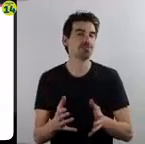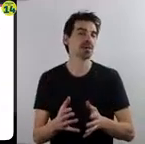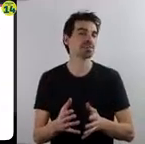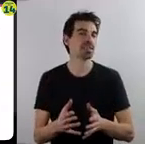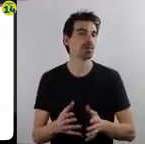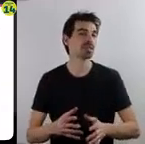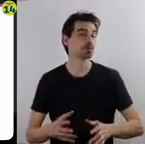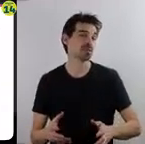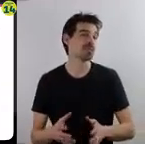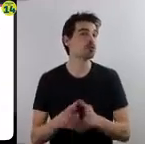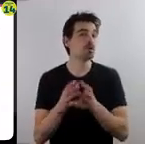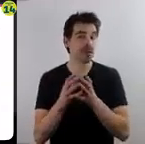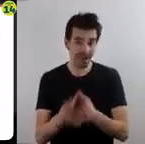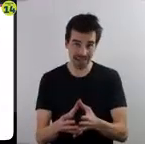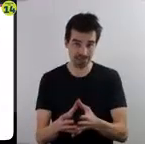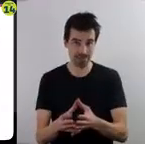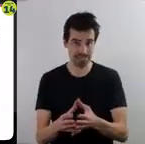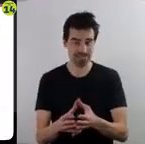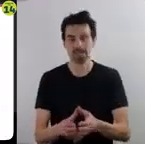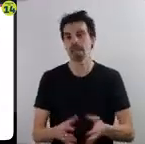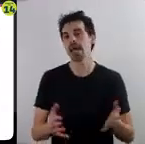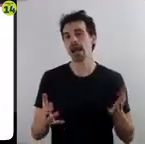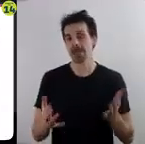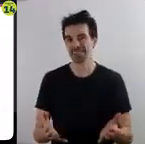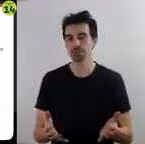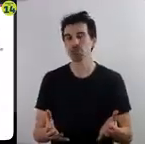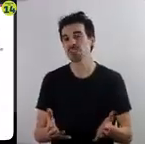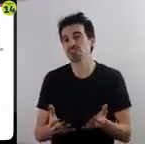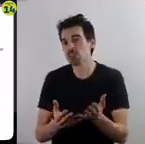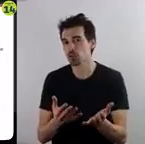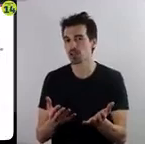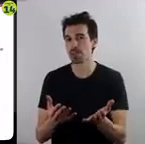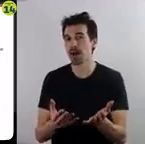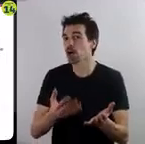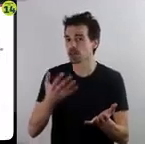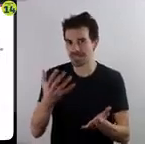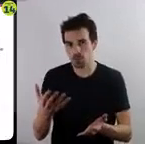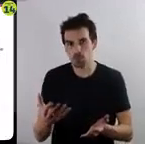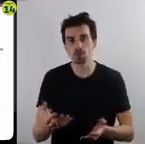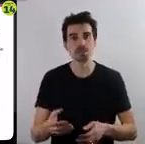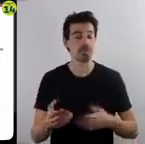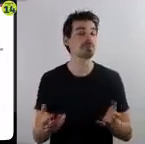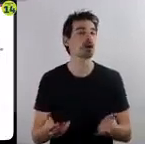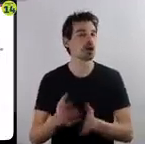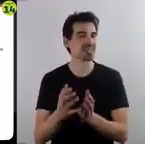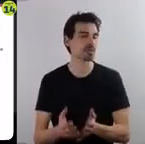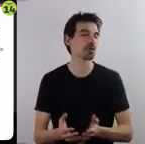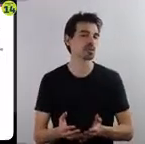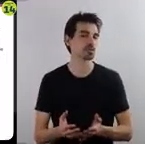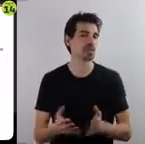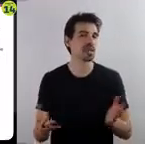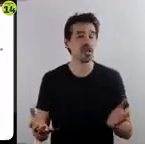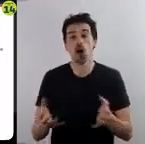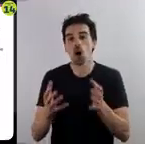jeu différents éléments qui constituent l'arc réflexe. À partir d'une sensation de départ, un stimulus capté par un